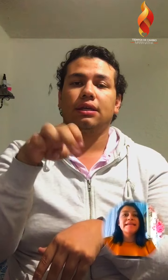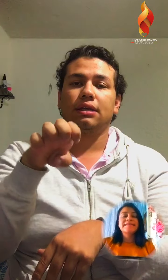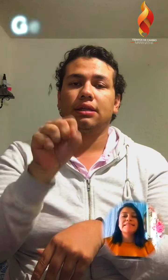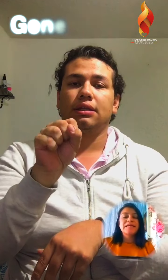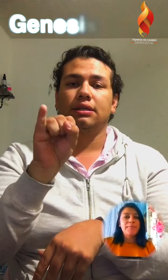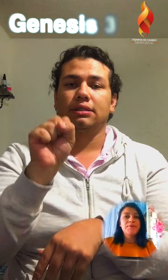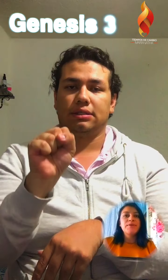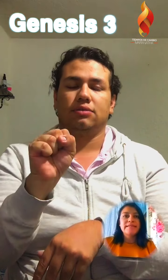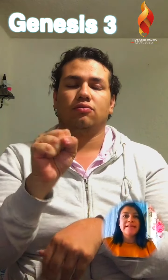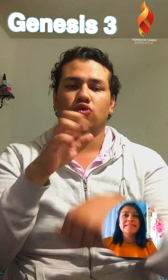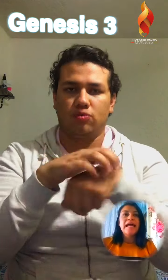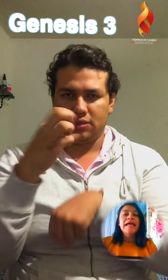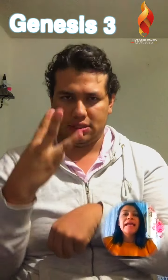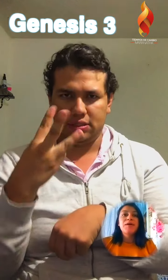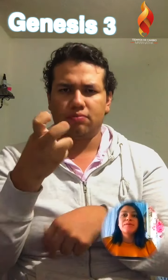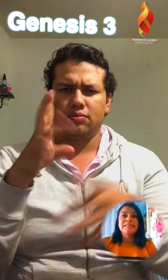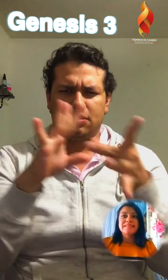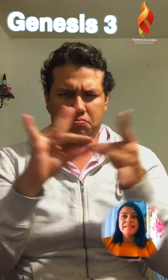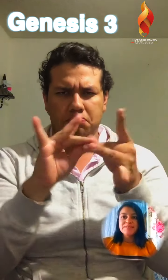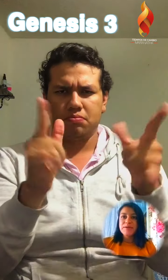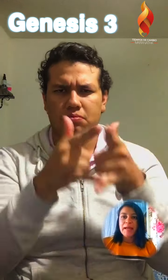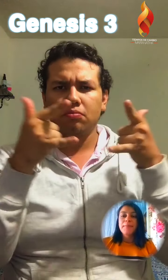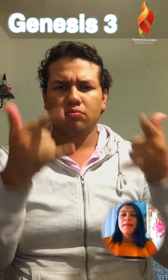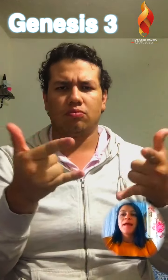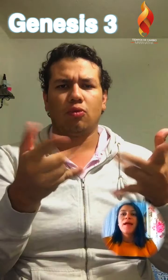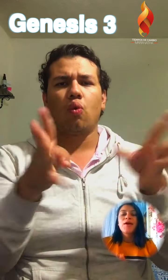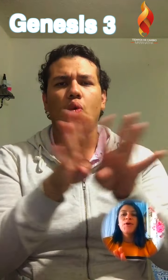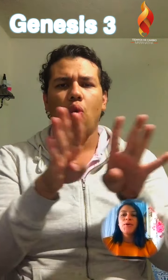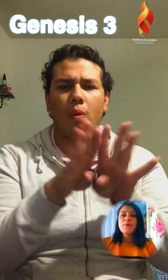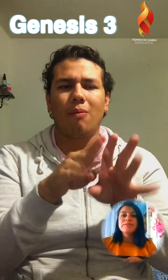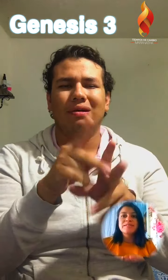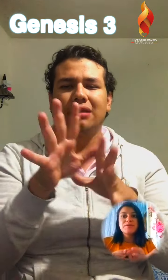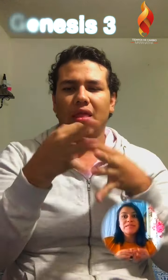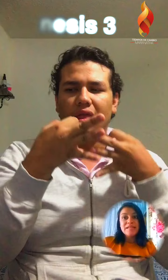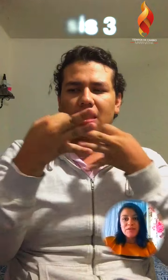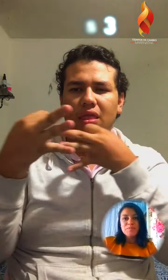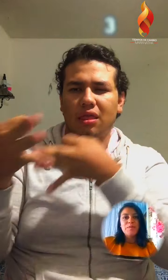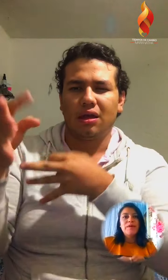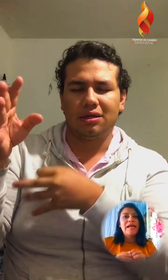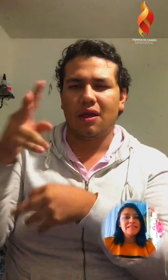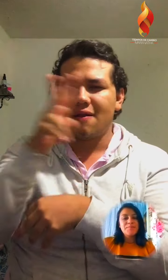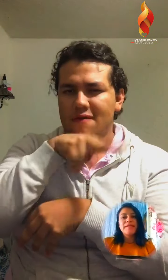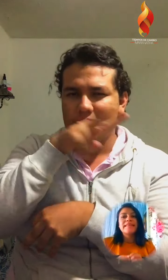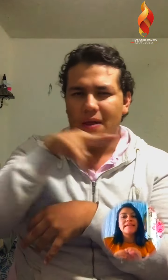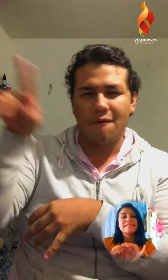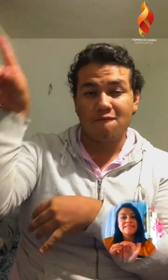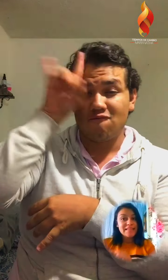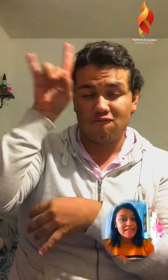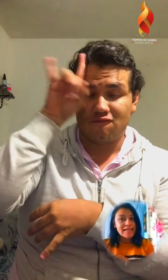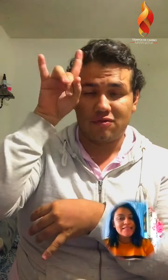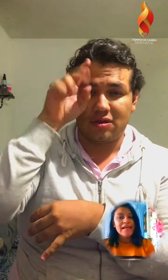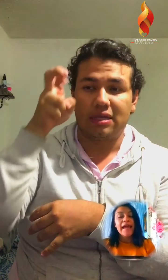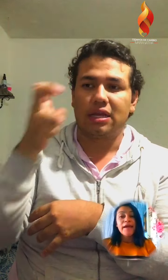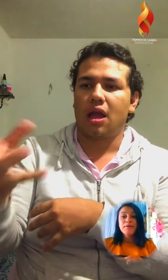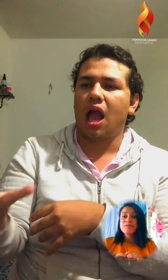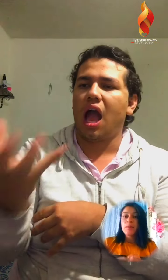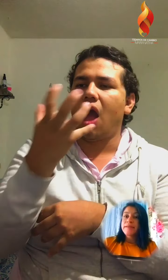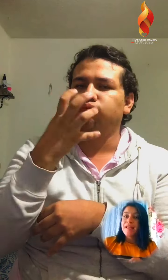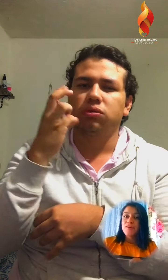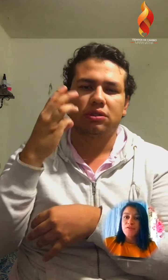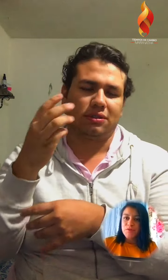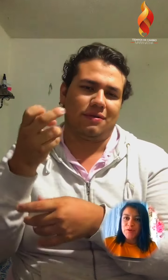En Génesis capítulo 3 leemos esta historia. Como seducidos por la serpiente Satanás,